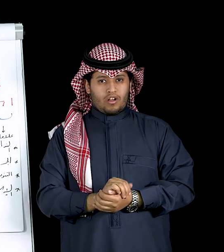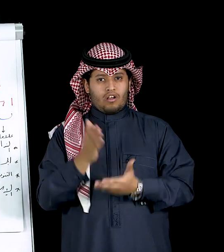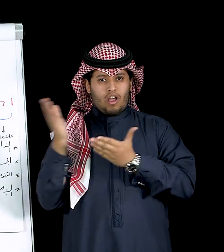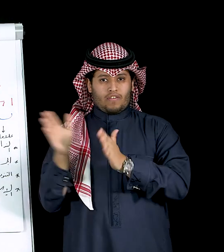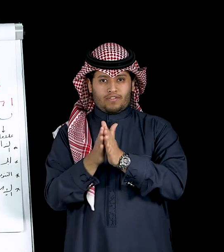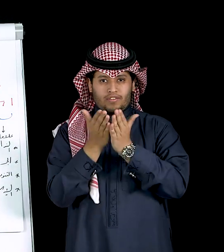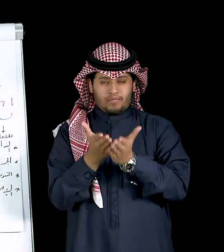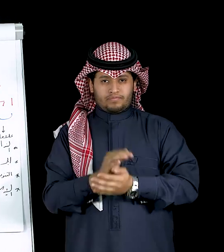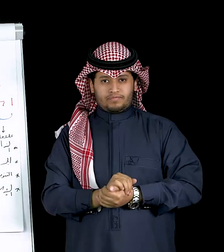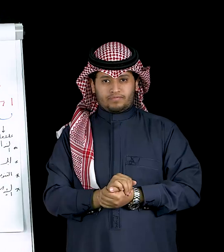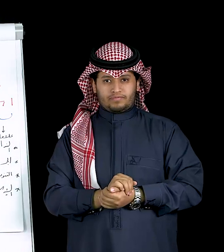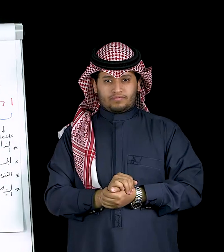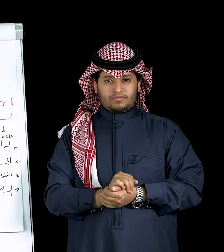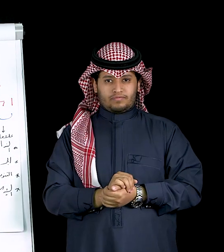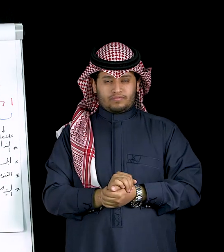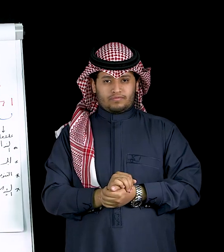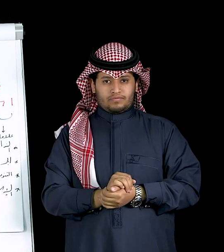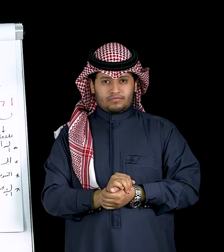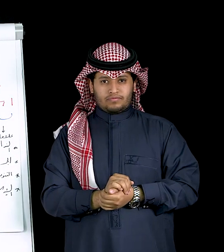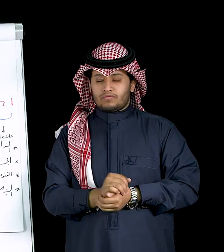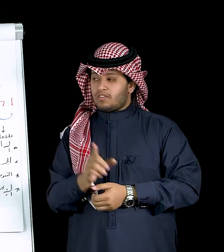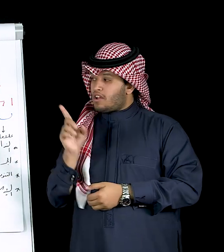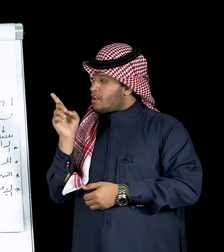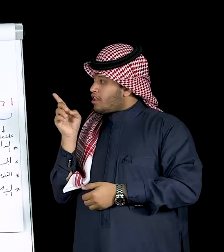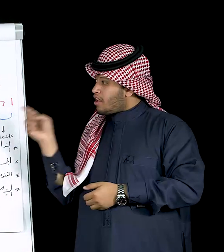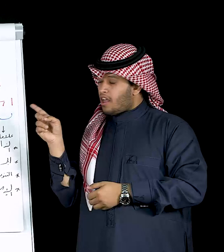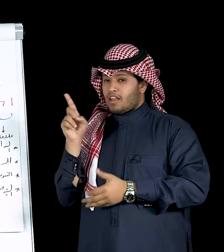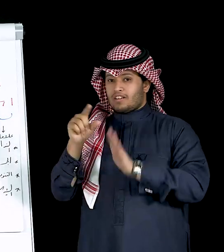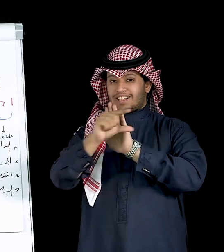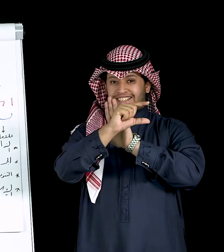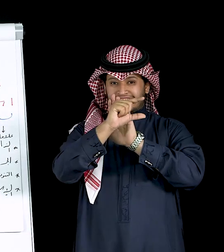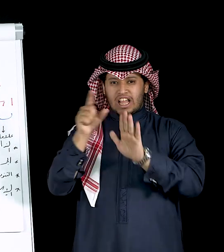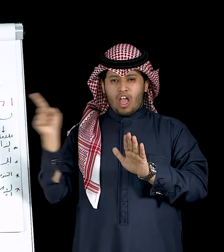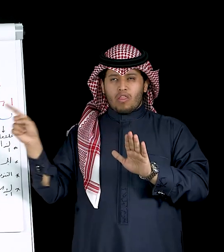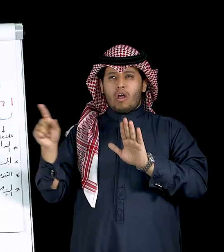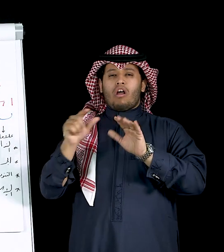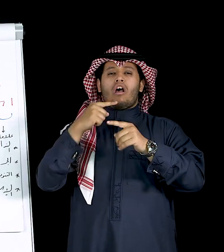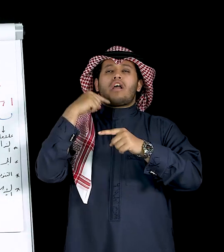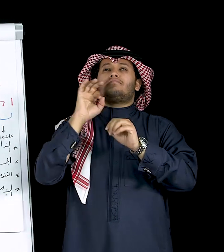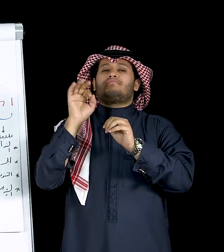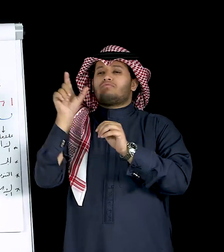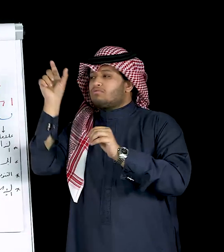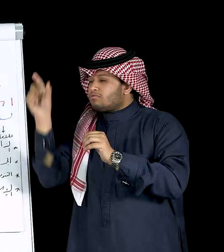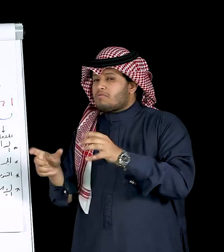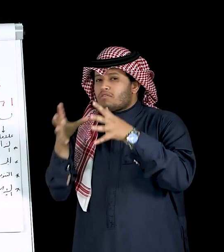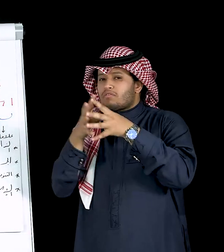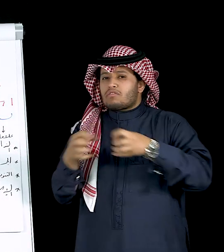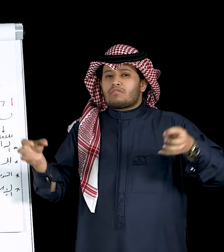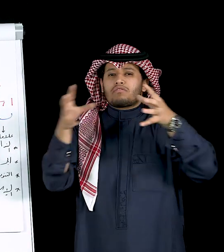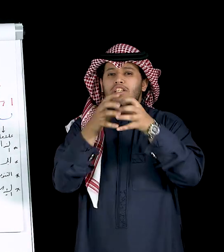المقرر، وذلك حيث دارت تلك الوحدة حول